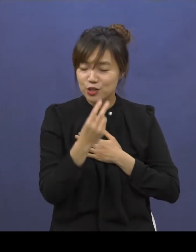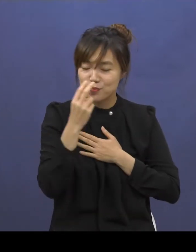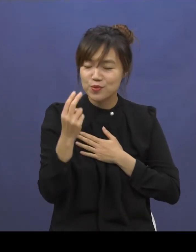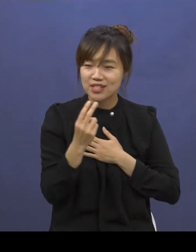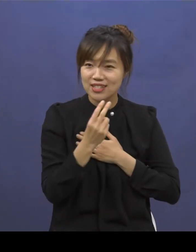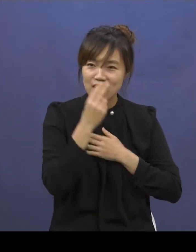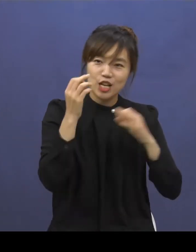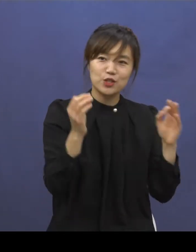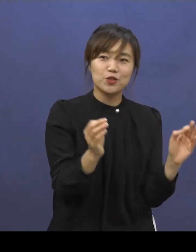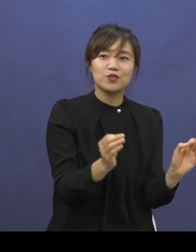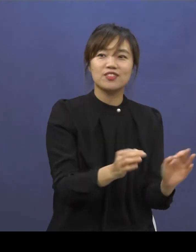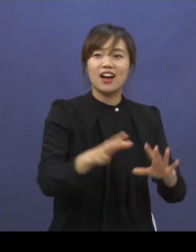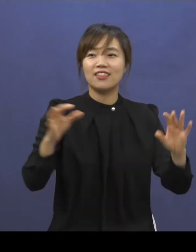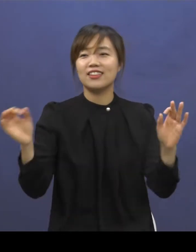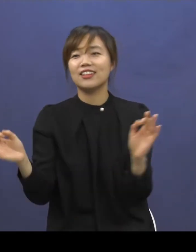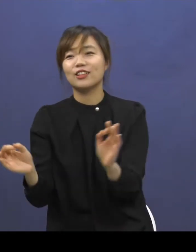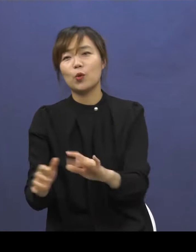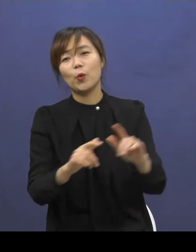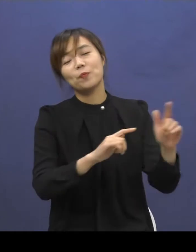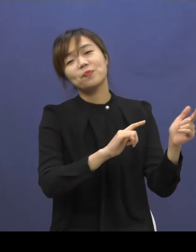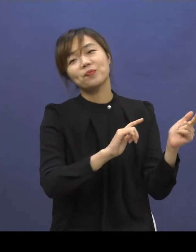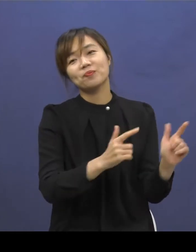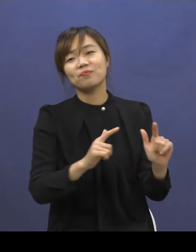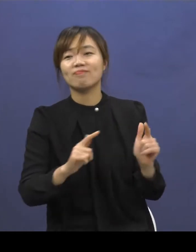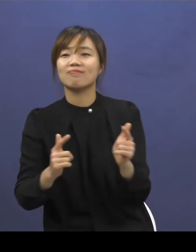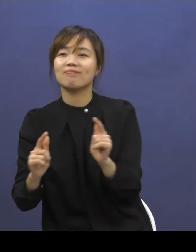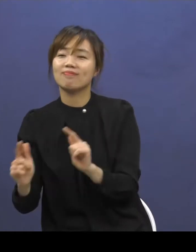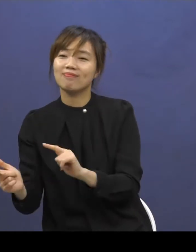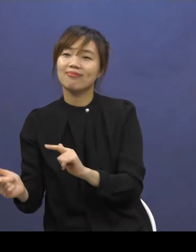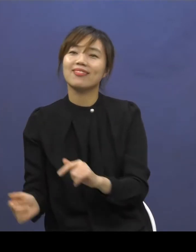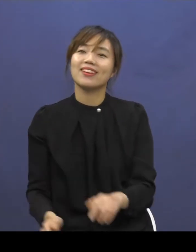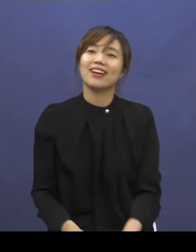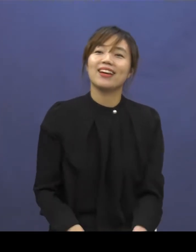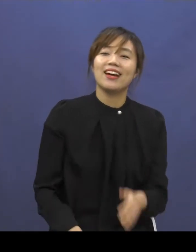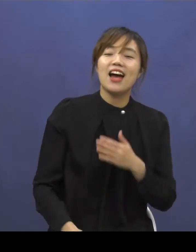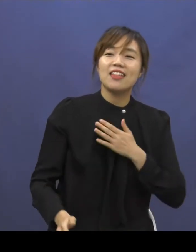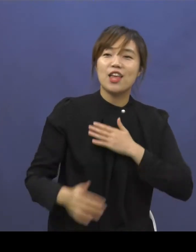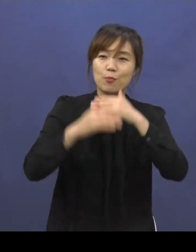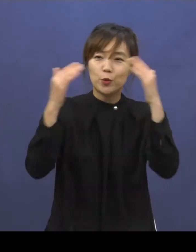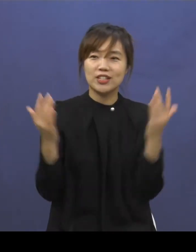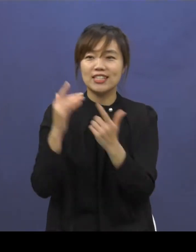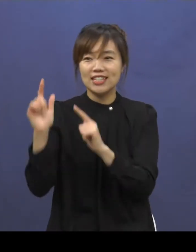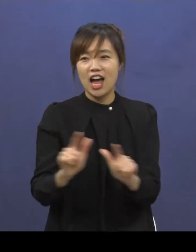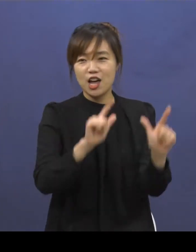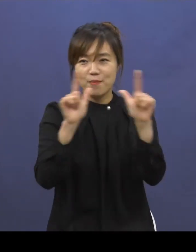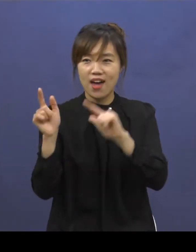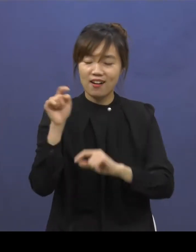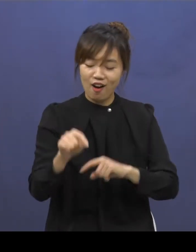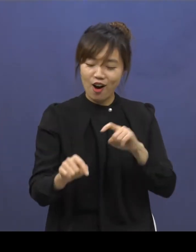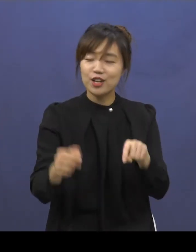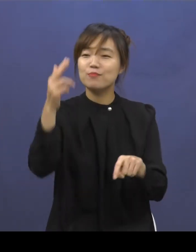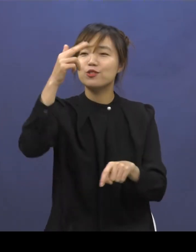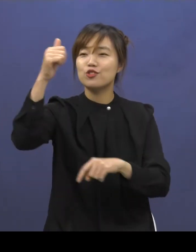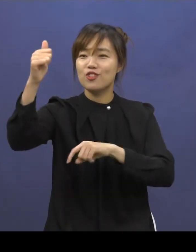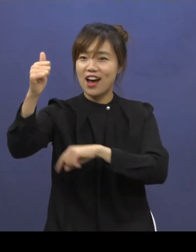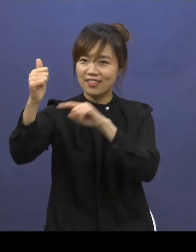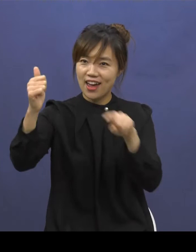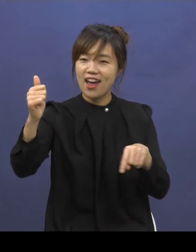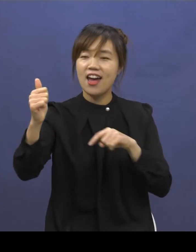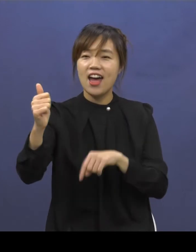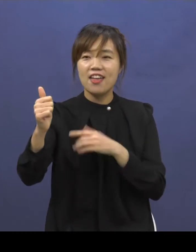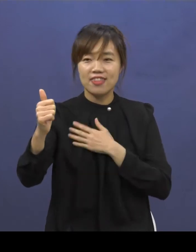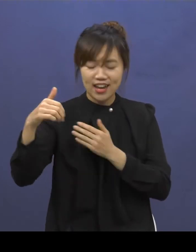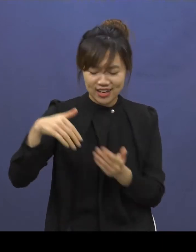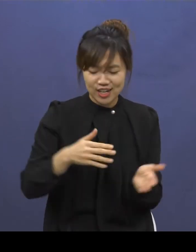숨쉬는 순간들도 우리 선포하면서 내 모든 삶의 걸음 주 안에